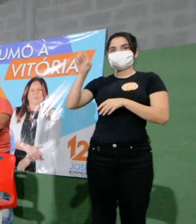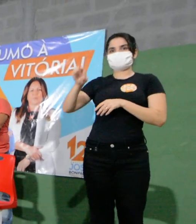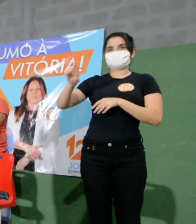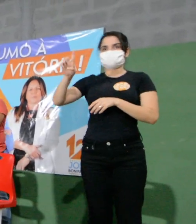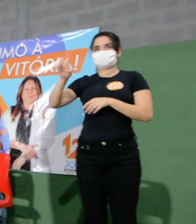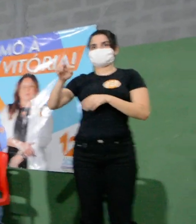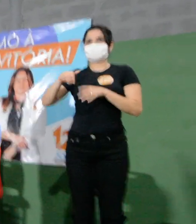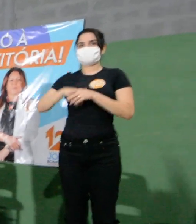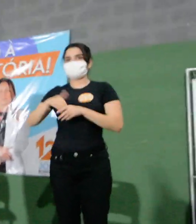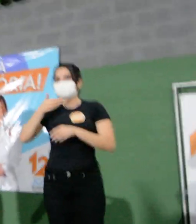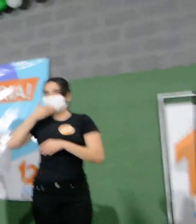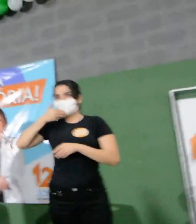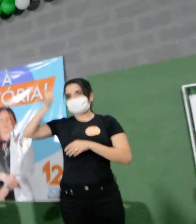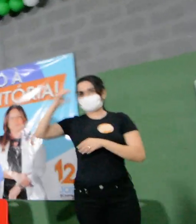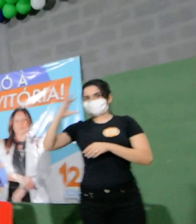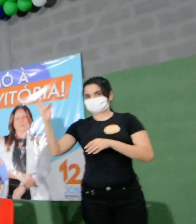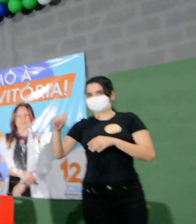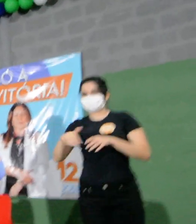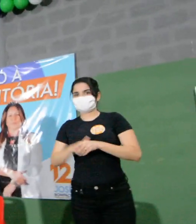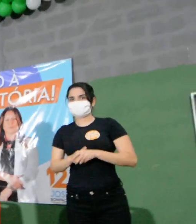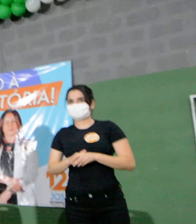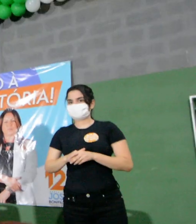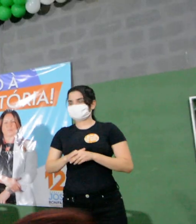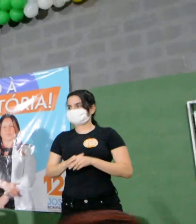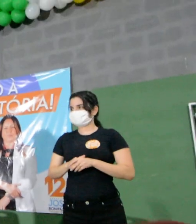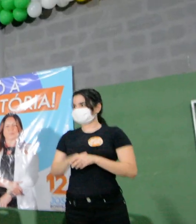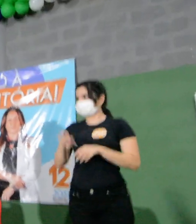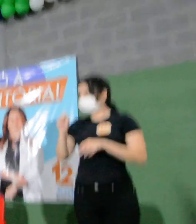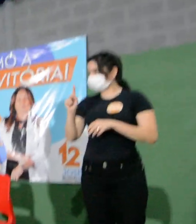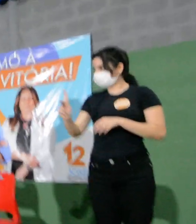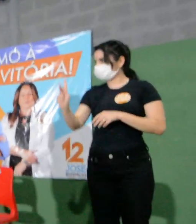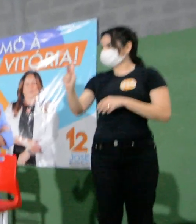para Cabo Frio. Amém?